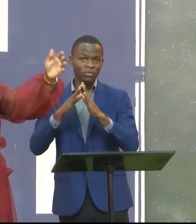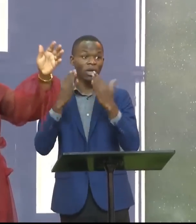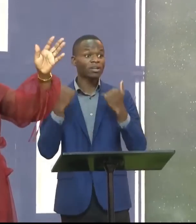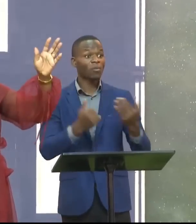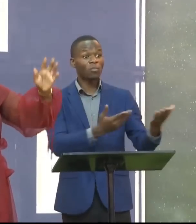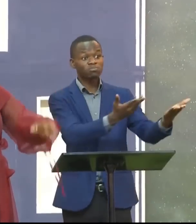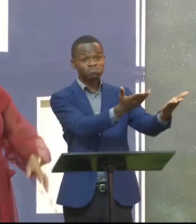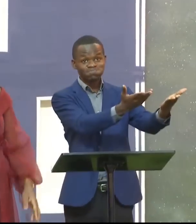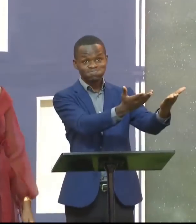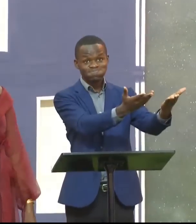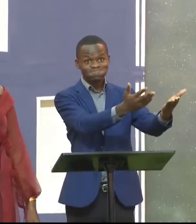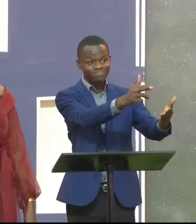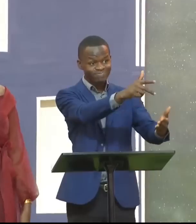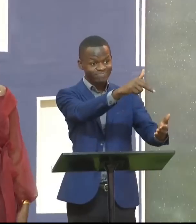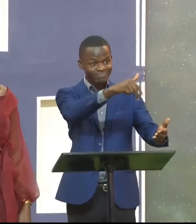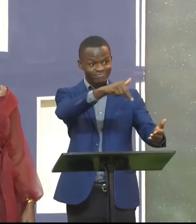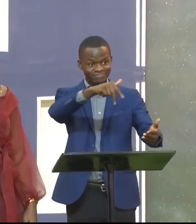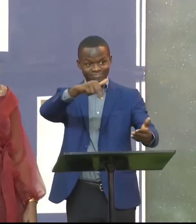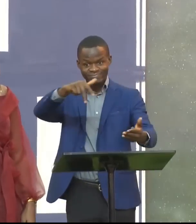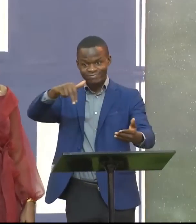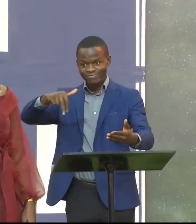Aze wuuyo!